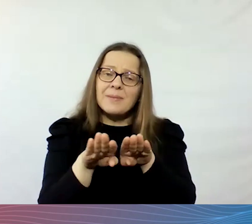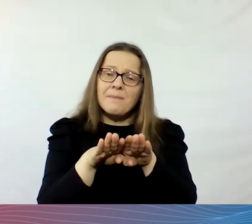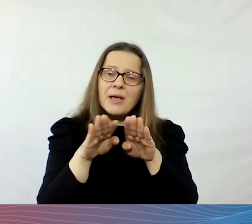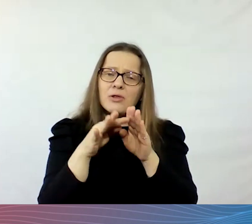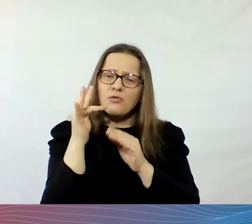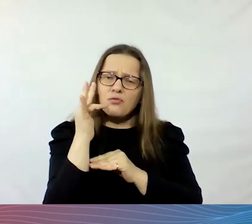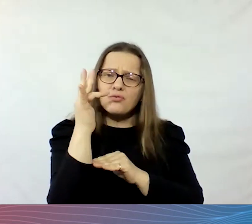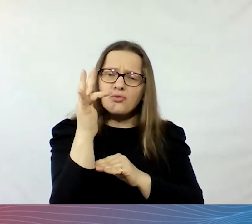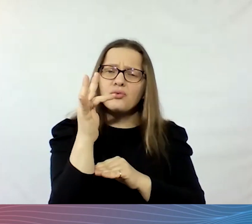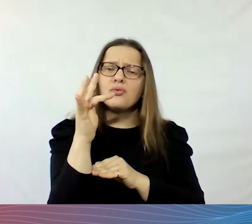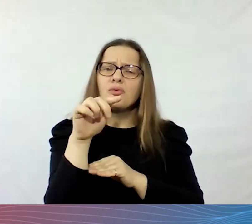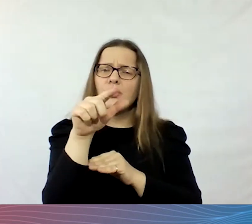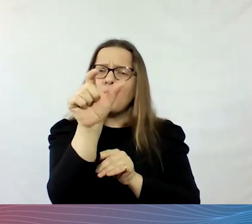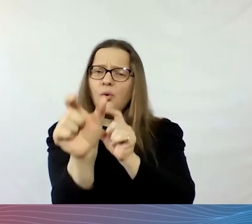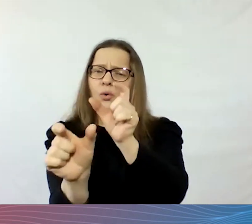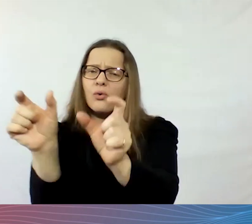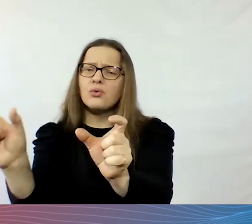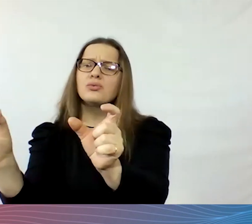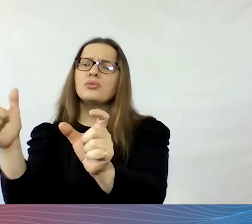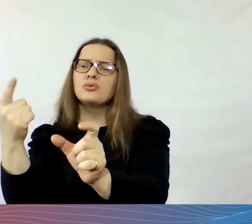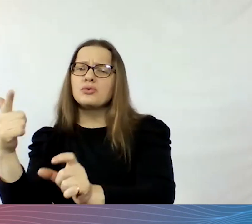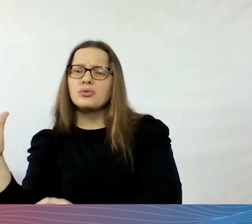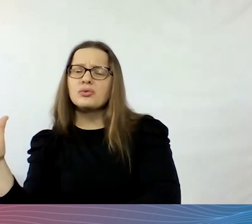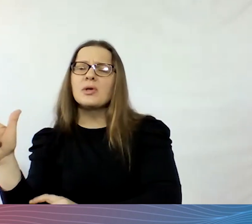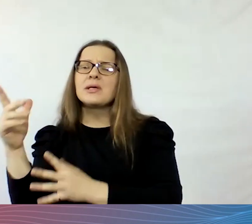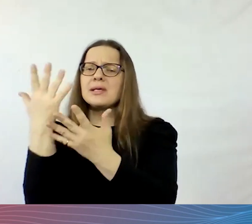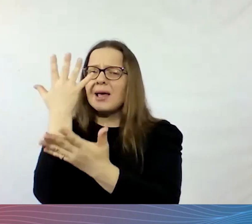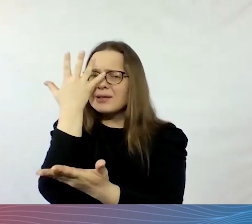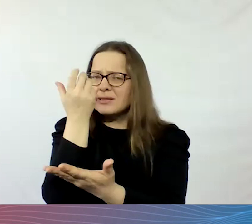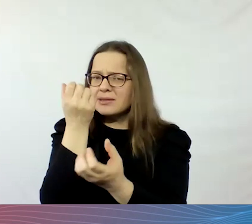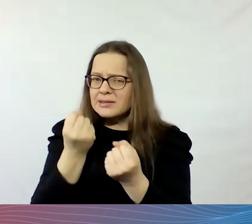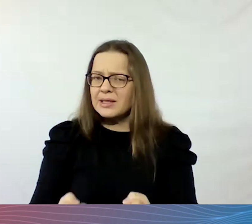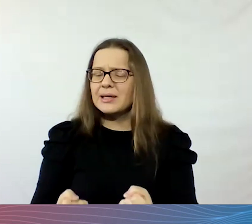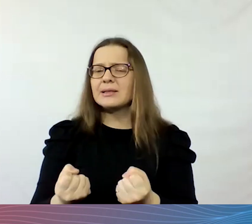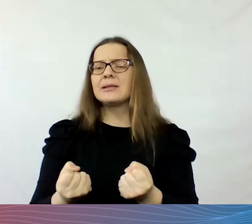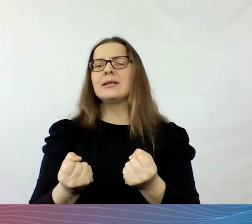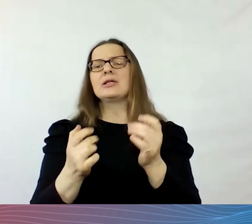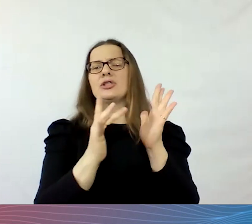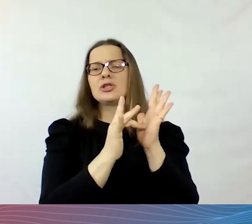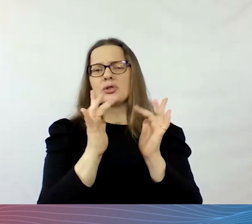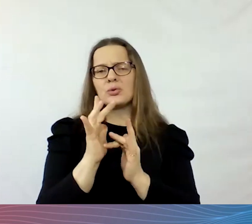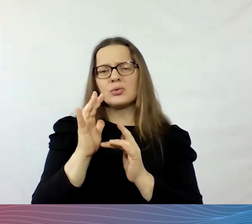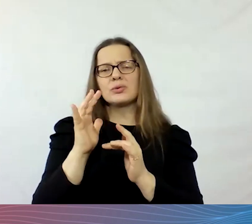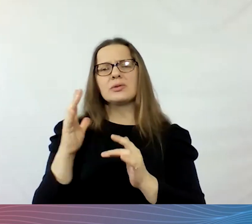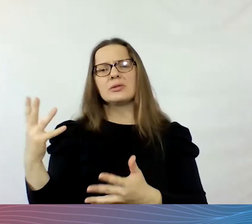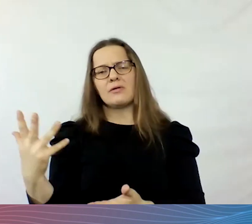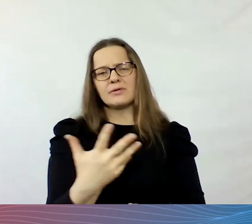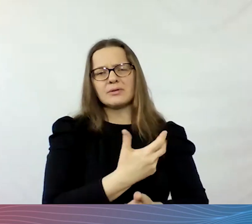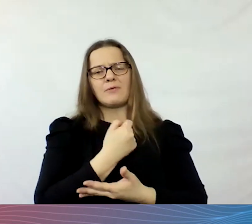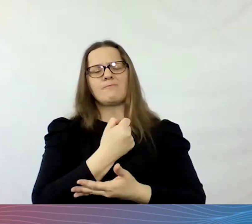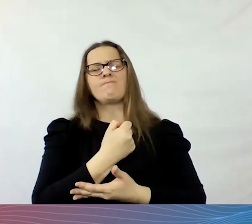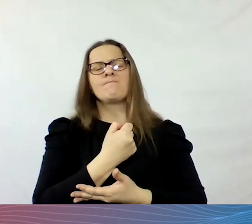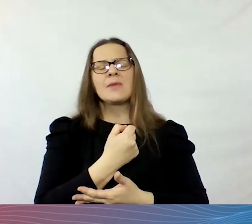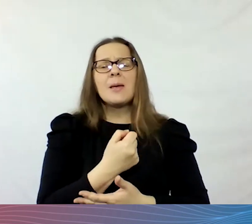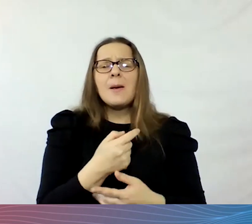sua palavra. Você vê como está ligado a palavra, né? A fim de que todos sejam um como és tu, ó